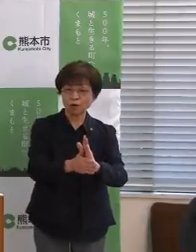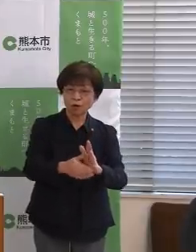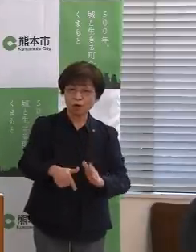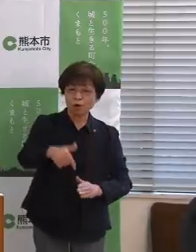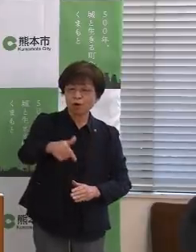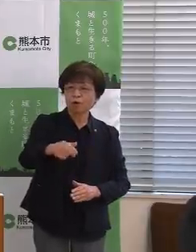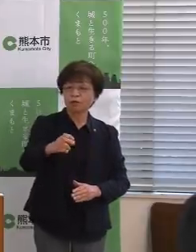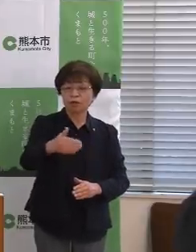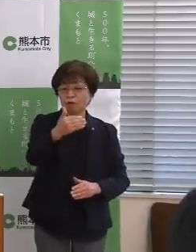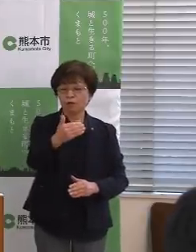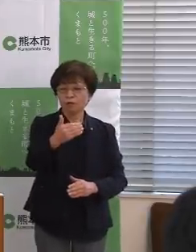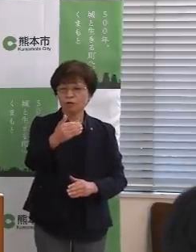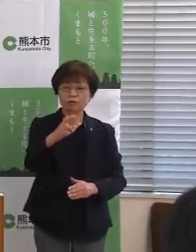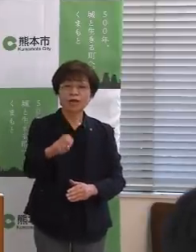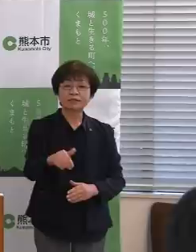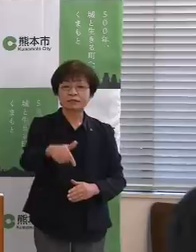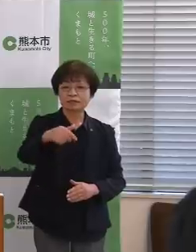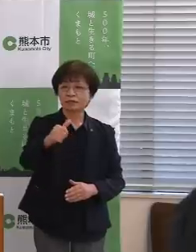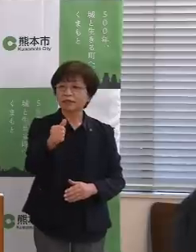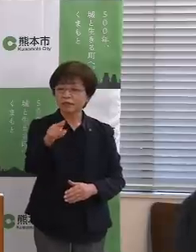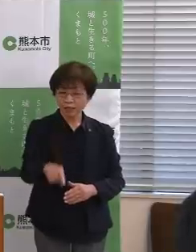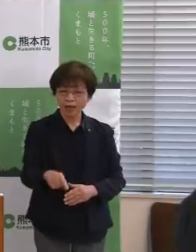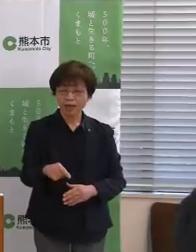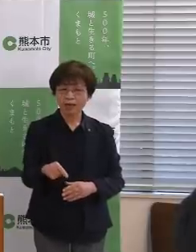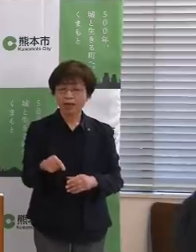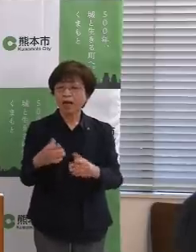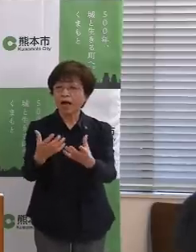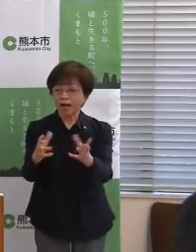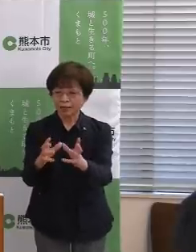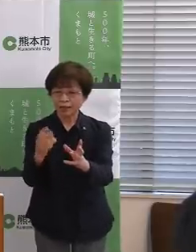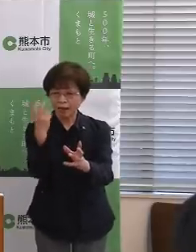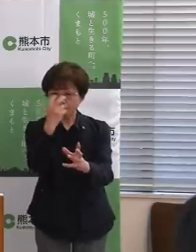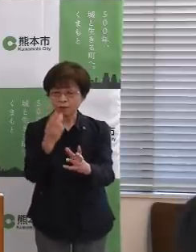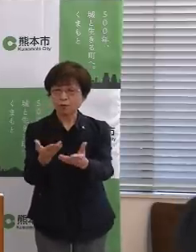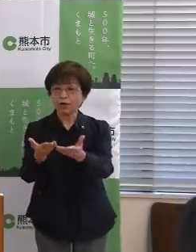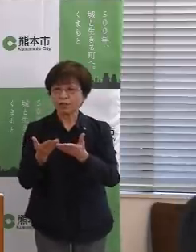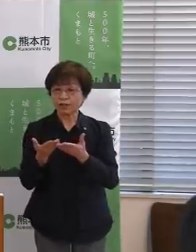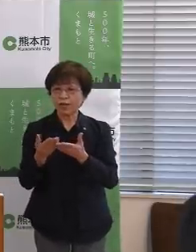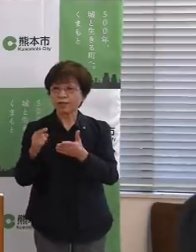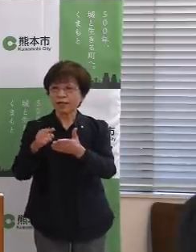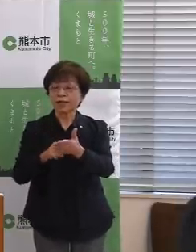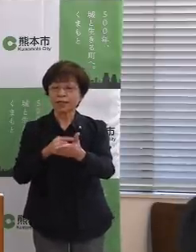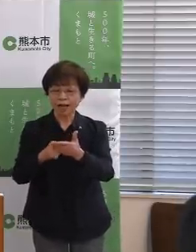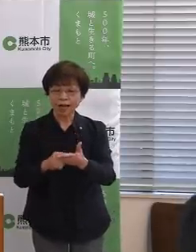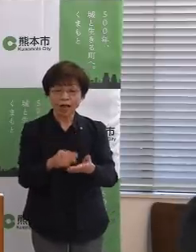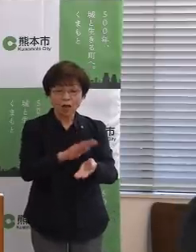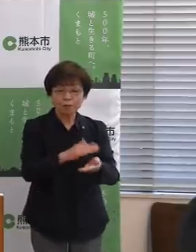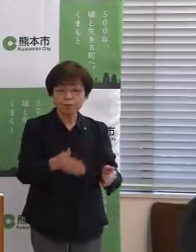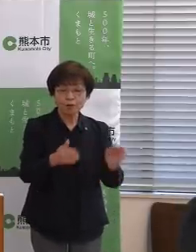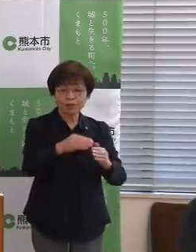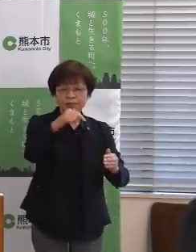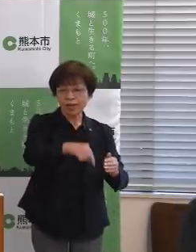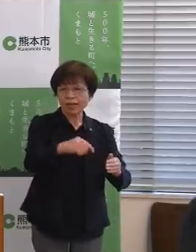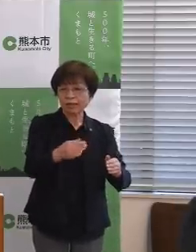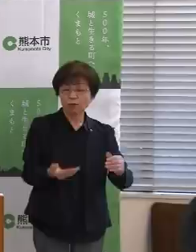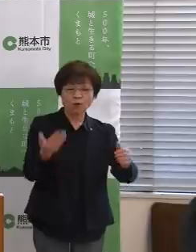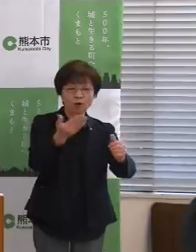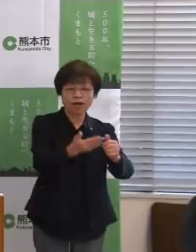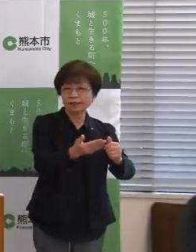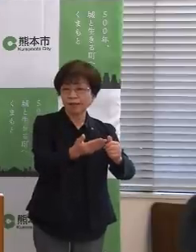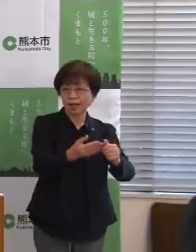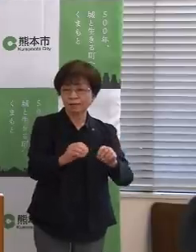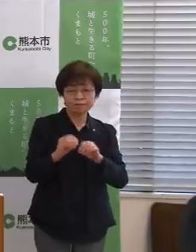策班の松井先生にも確認をさせていただきましたところ、病院内でのこの感染の可能性はやっぱり否定でき